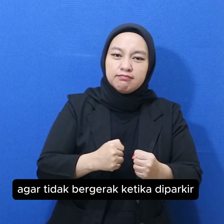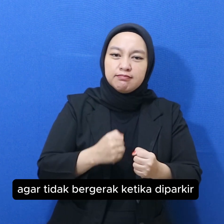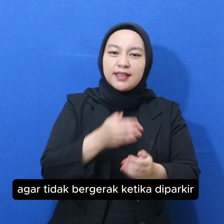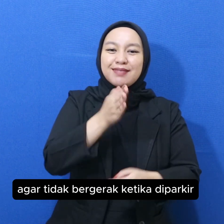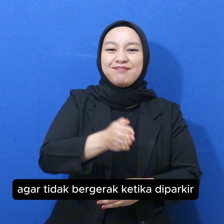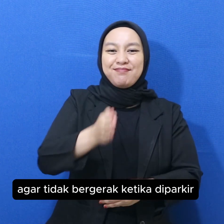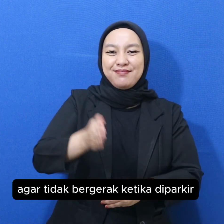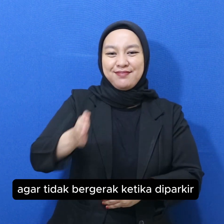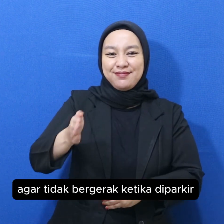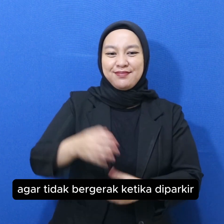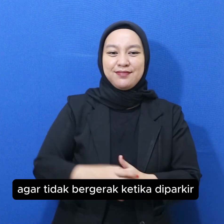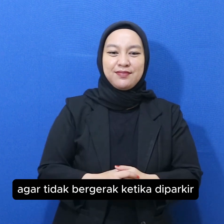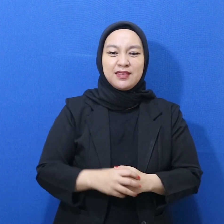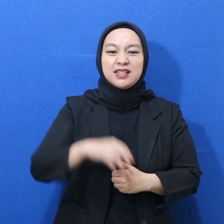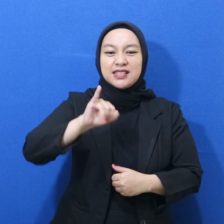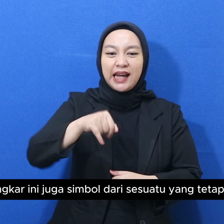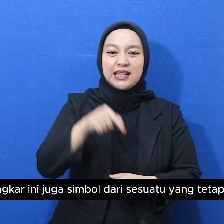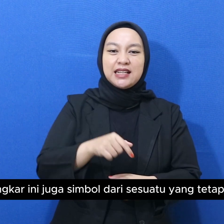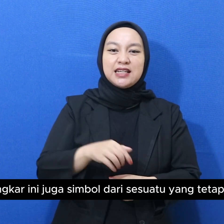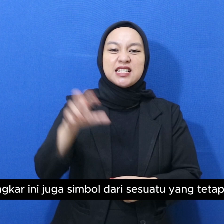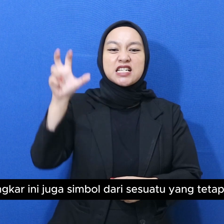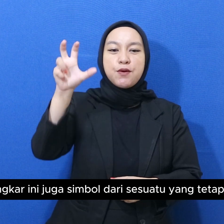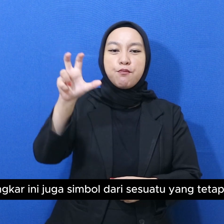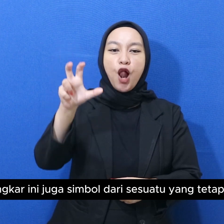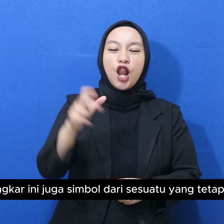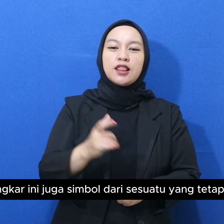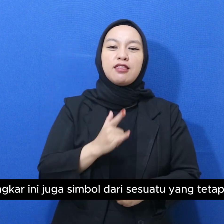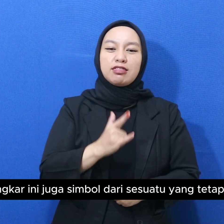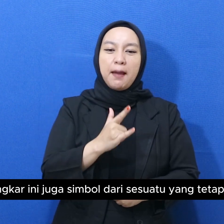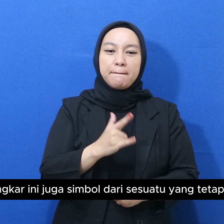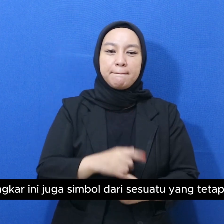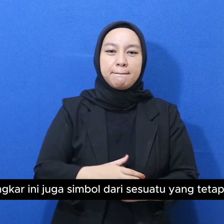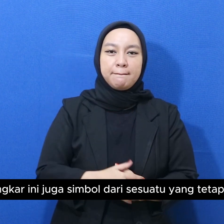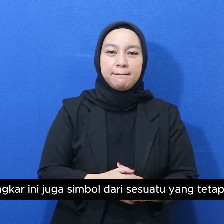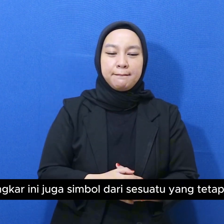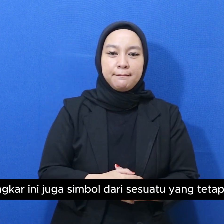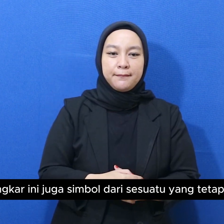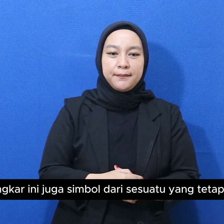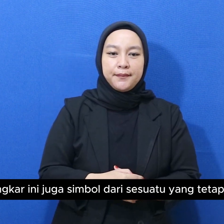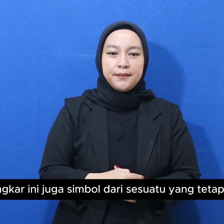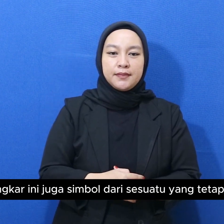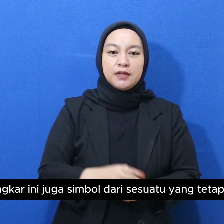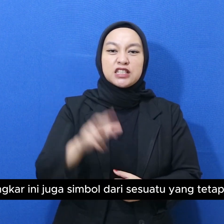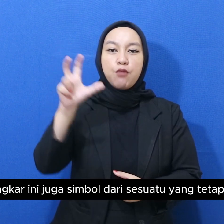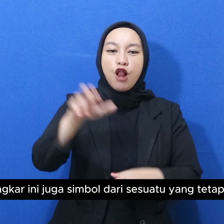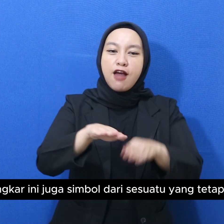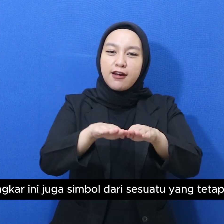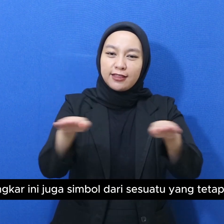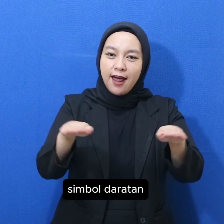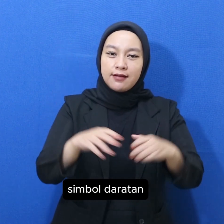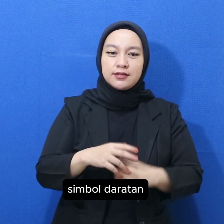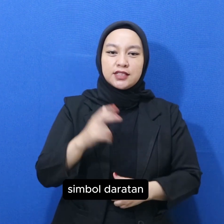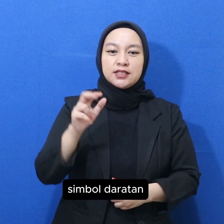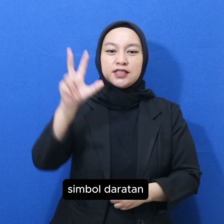diparkir. Jangkar ini juga simbol dari sesuatu yang tetap, simbol daratan,